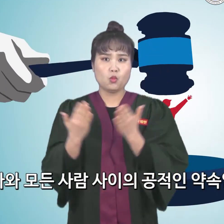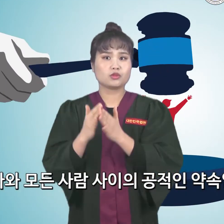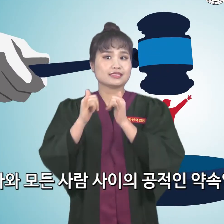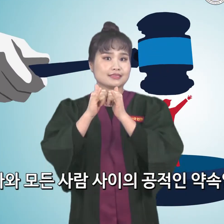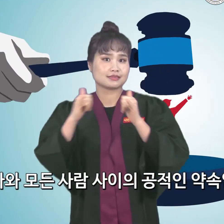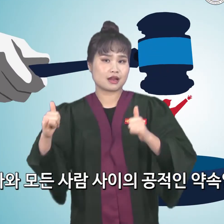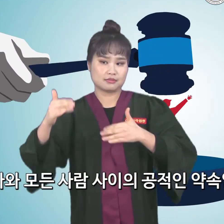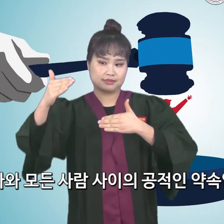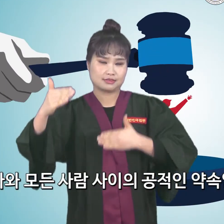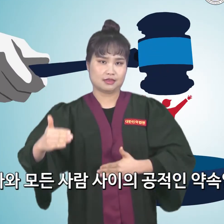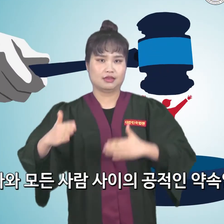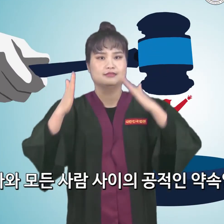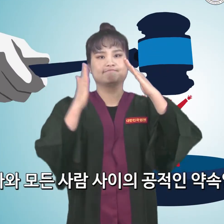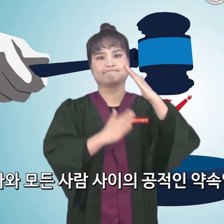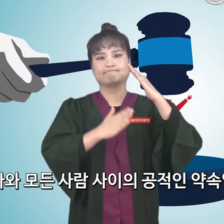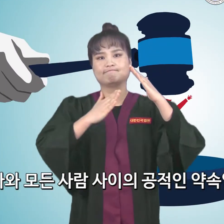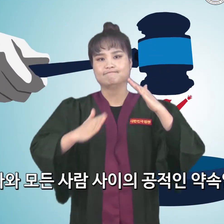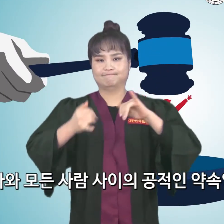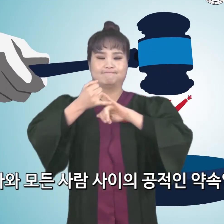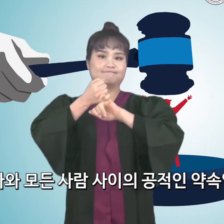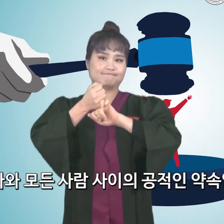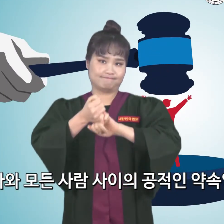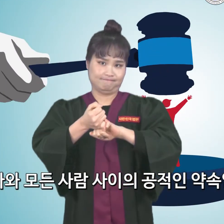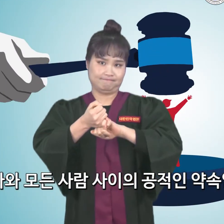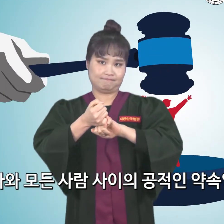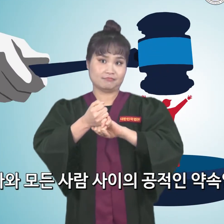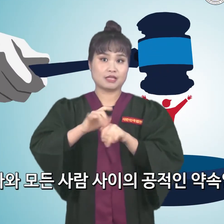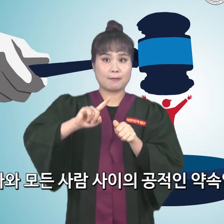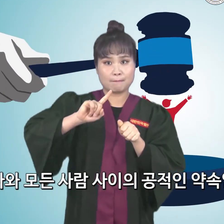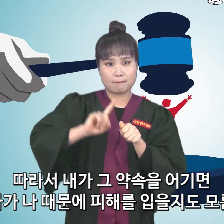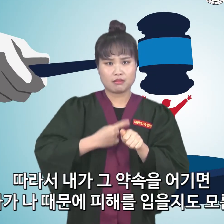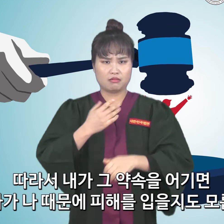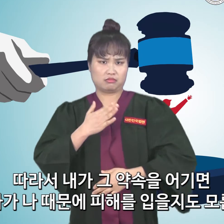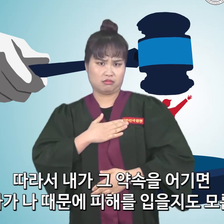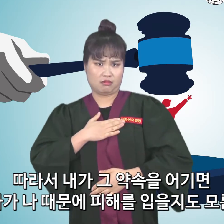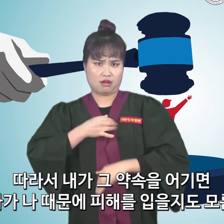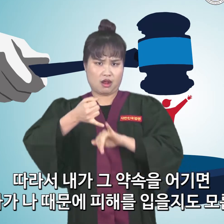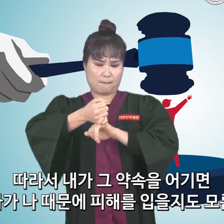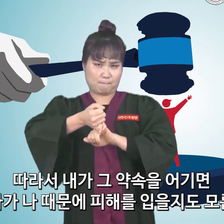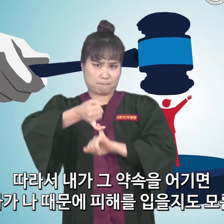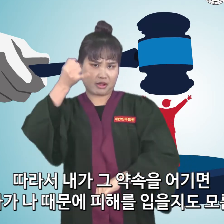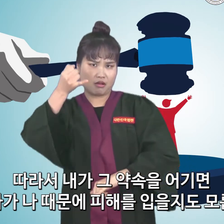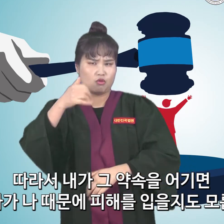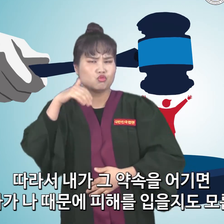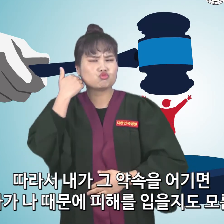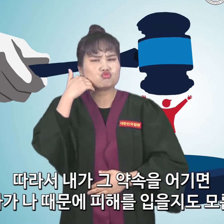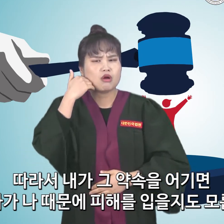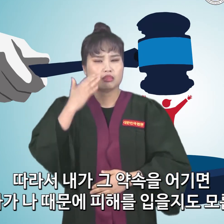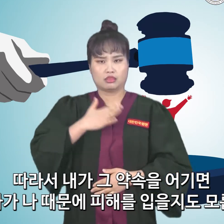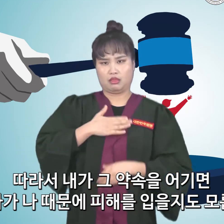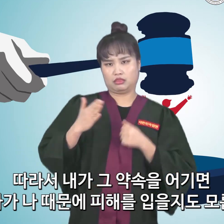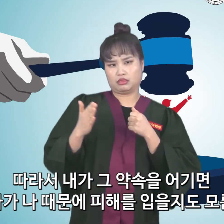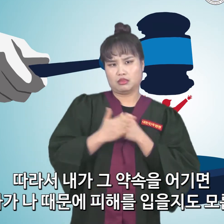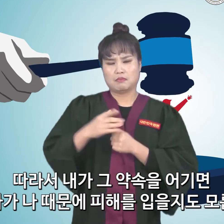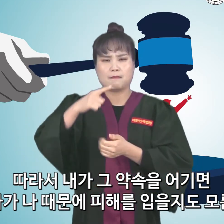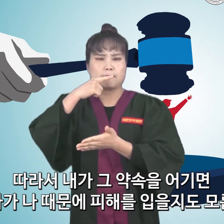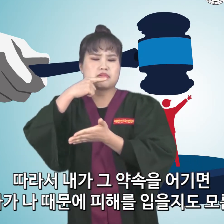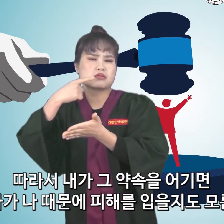모든 사람 사이의 공적인 약속입니다. 따라서 내가 그 약속을 어기면 누군가가 나